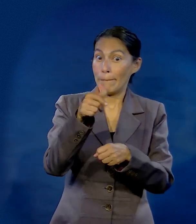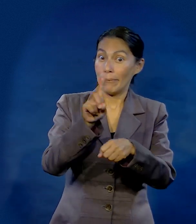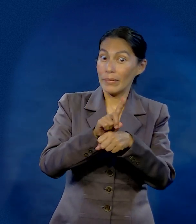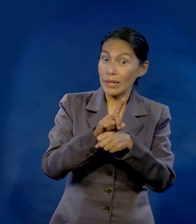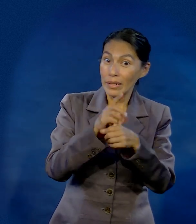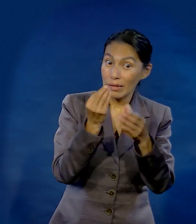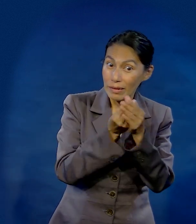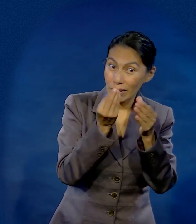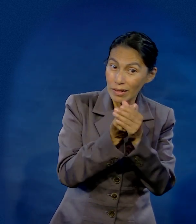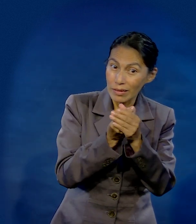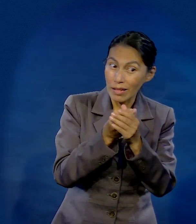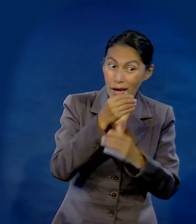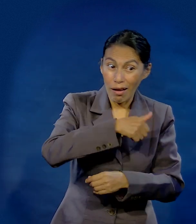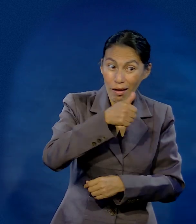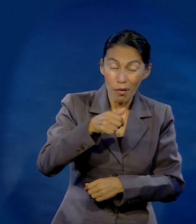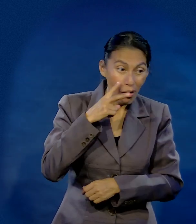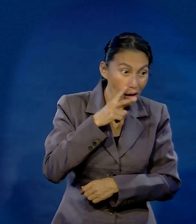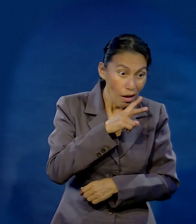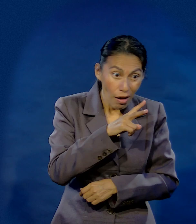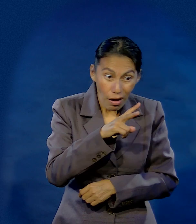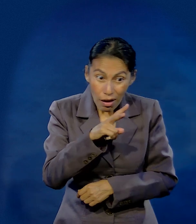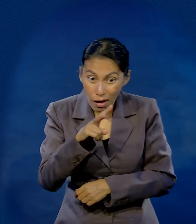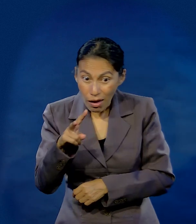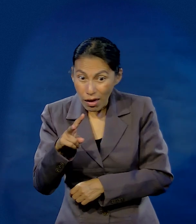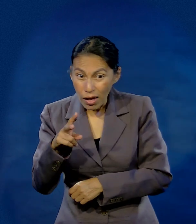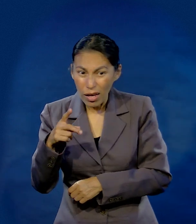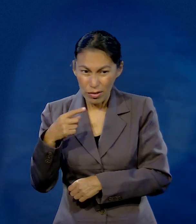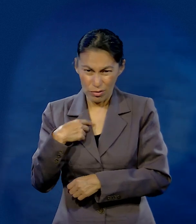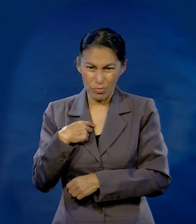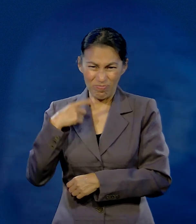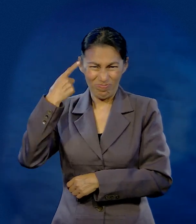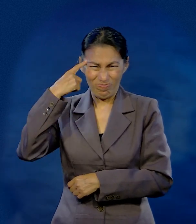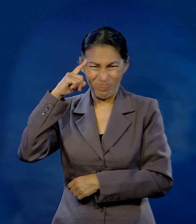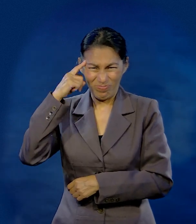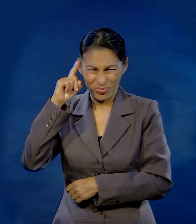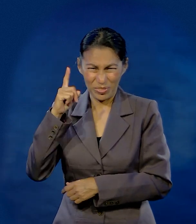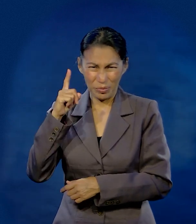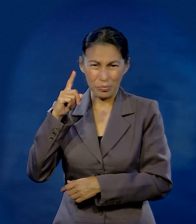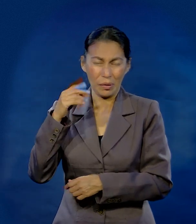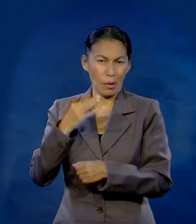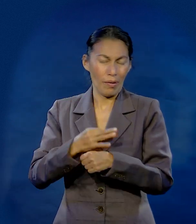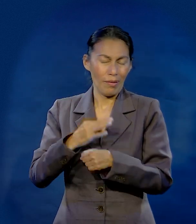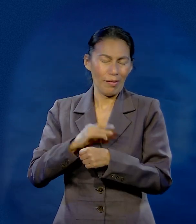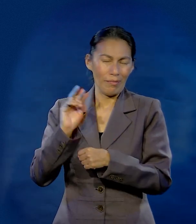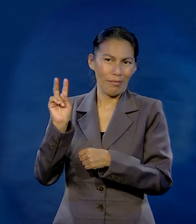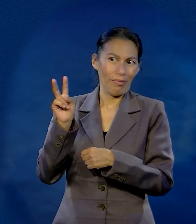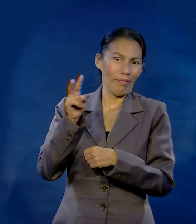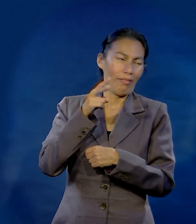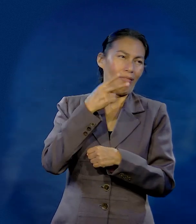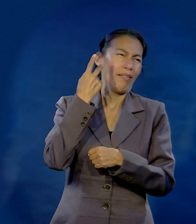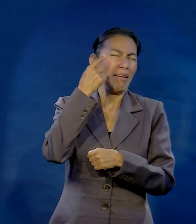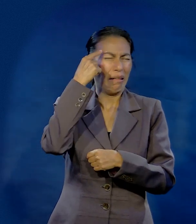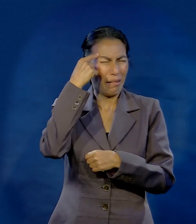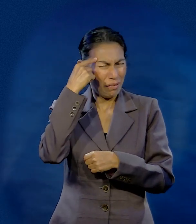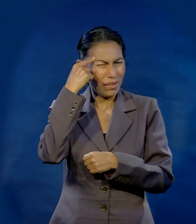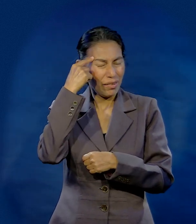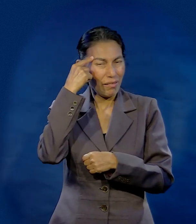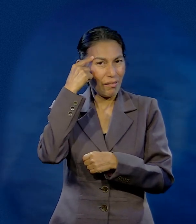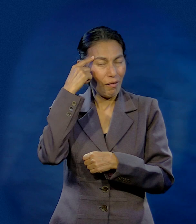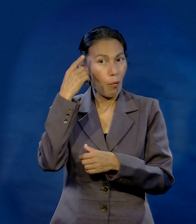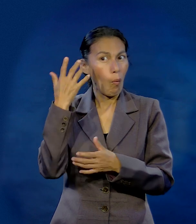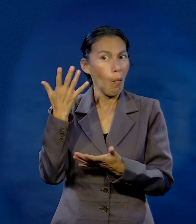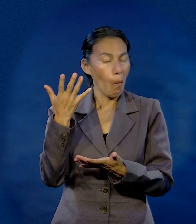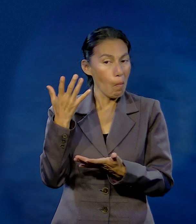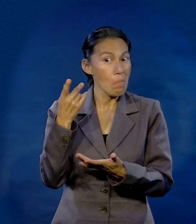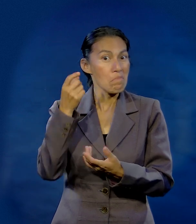un apodo y un adjetivo Esa fue su el trabajo de primer día de clases y debo decir una cosa que